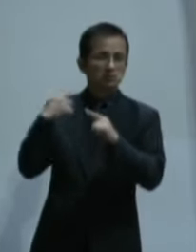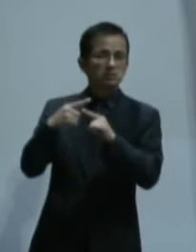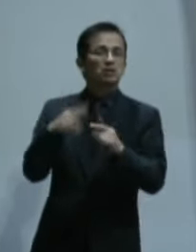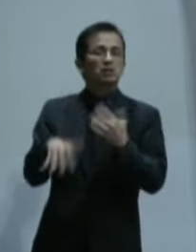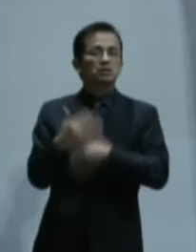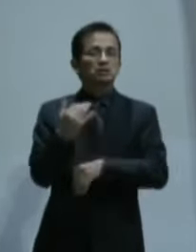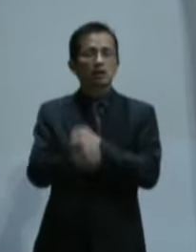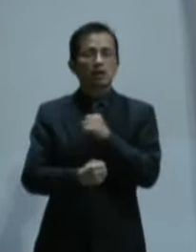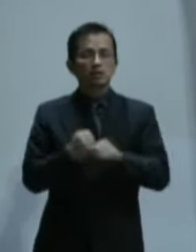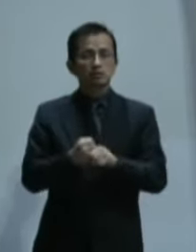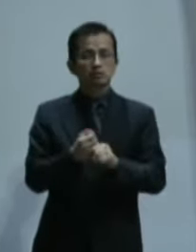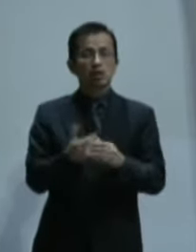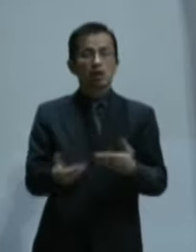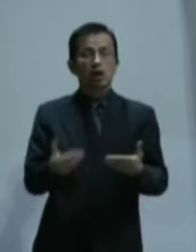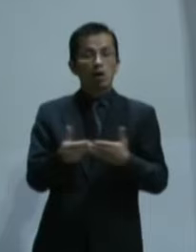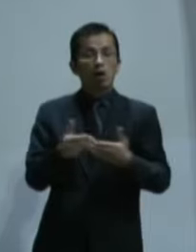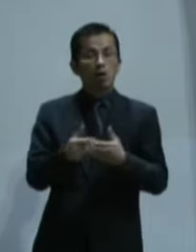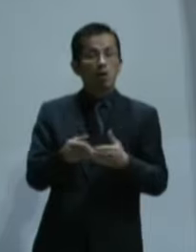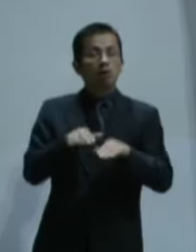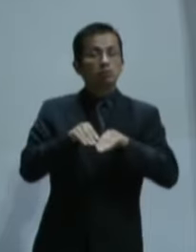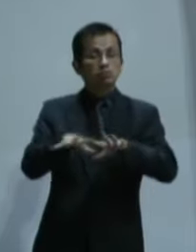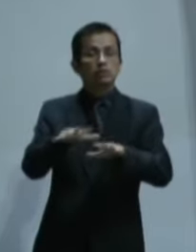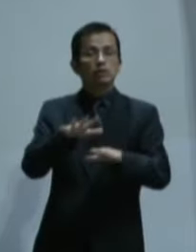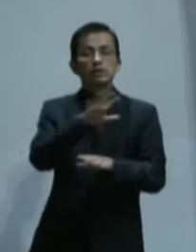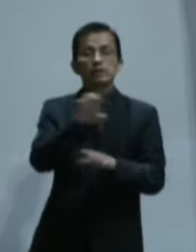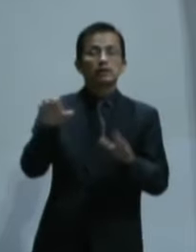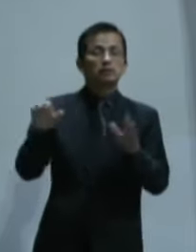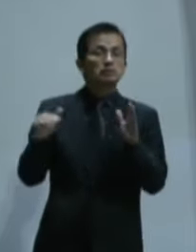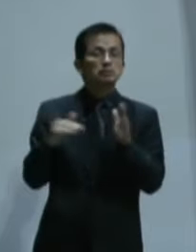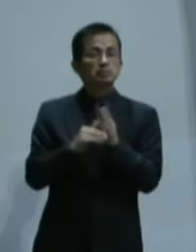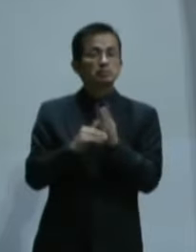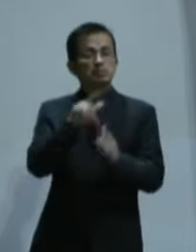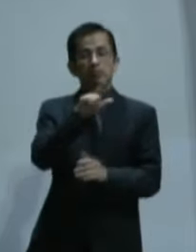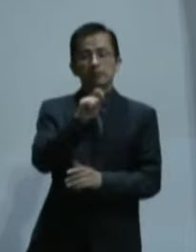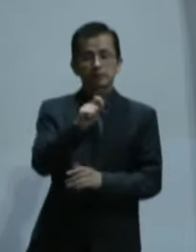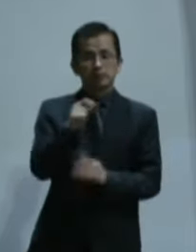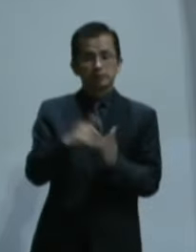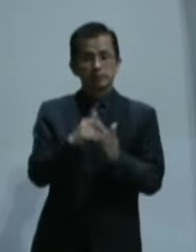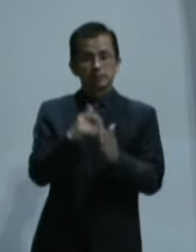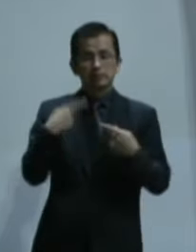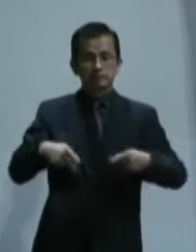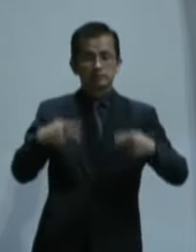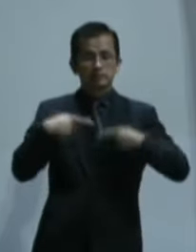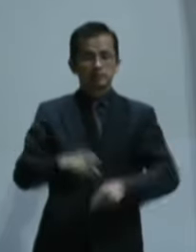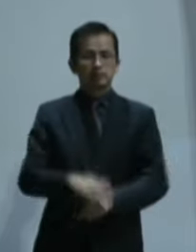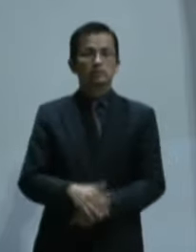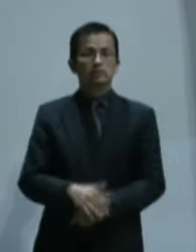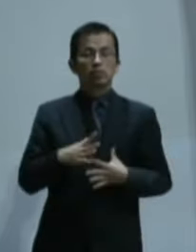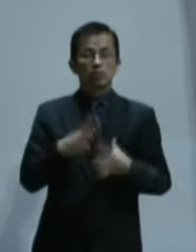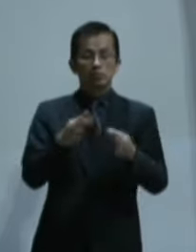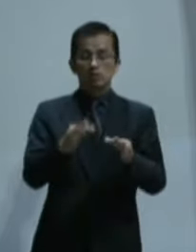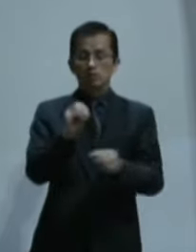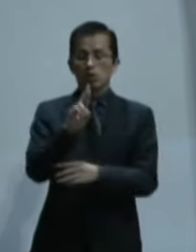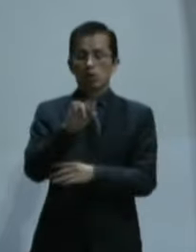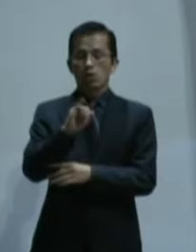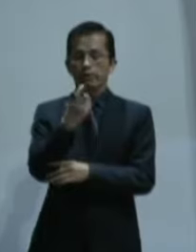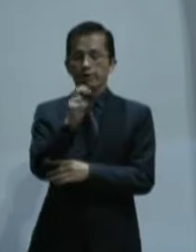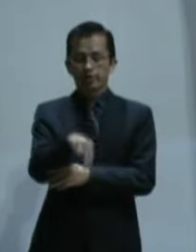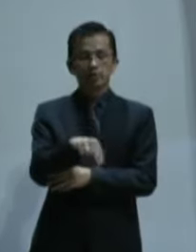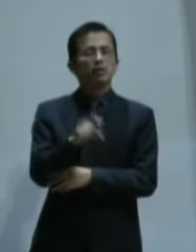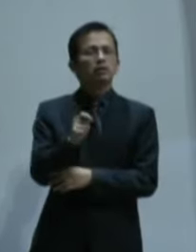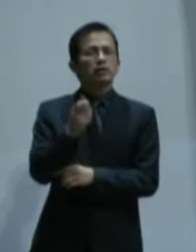favorablemente en más de 520,000 personas fundación origen tiene como uno de sus objetivos principales promover y